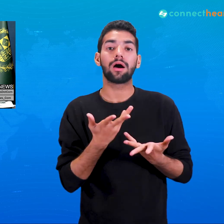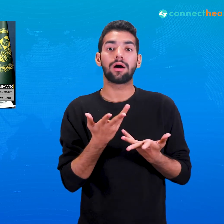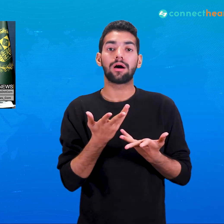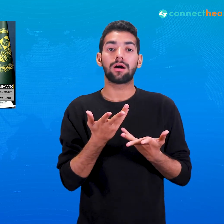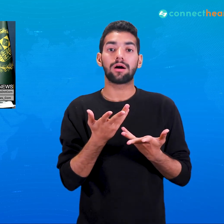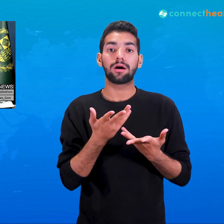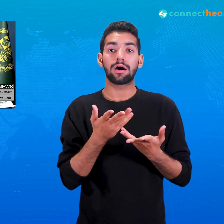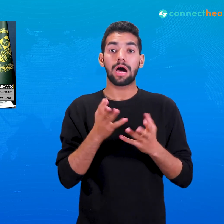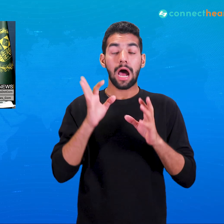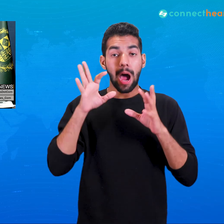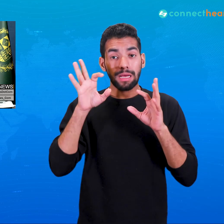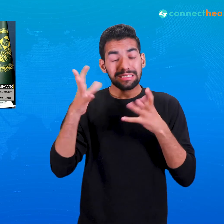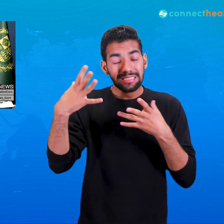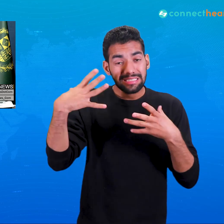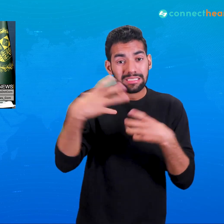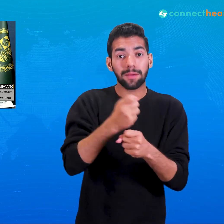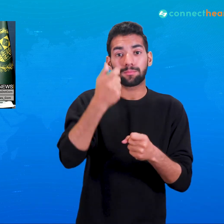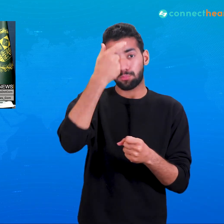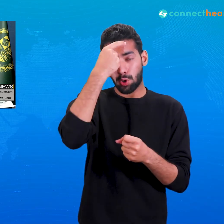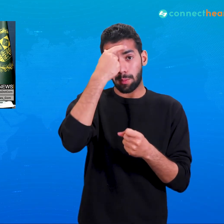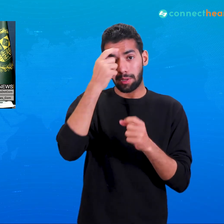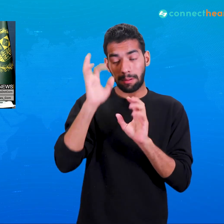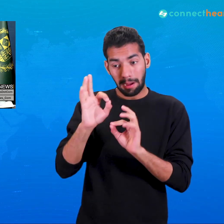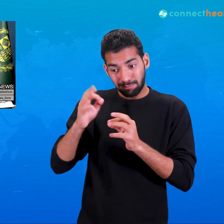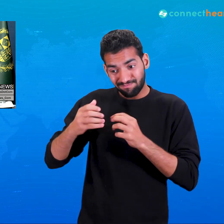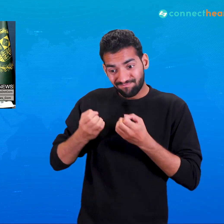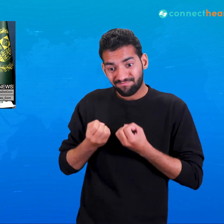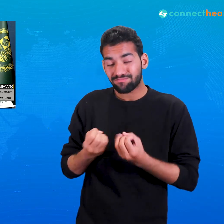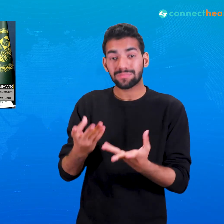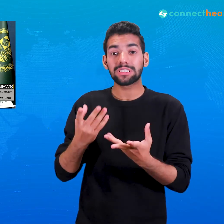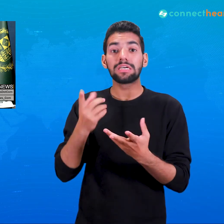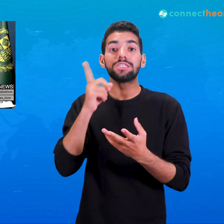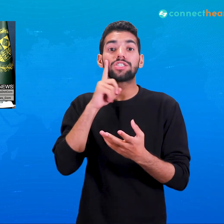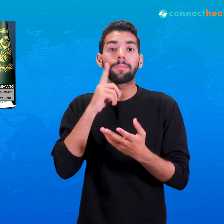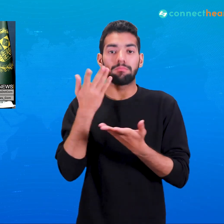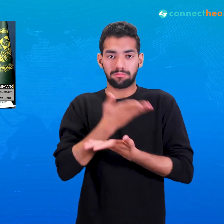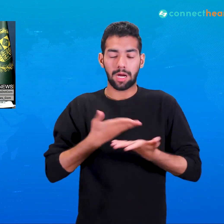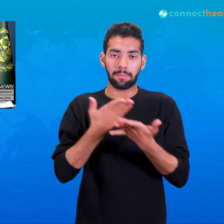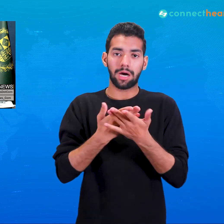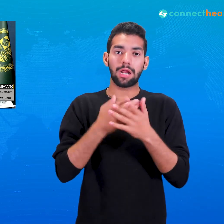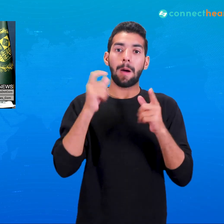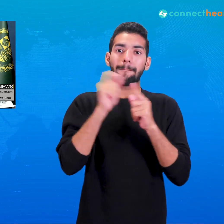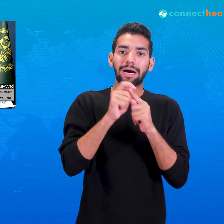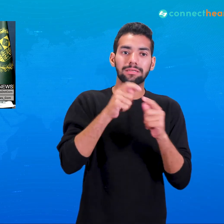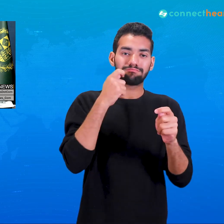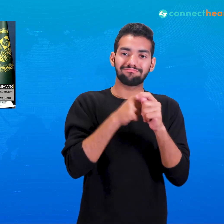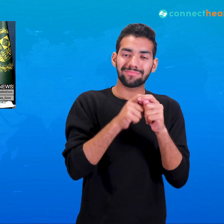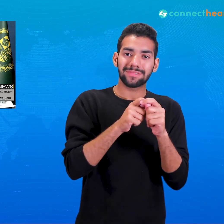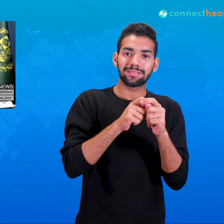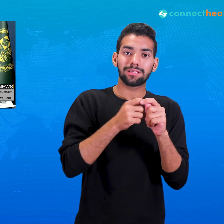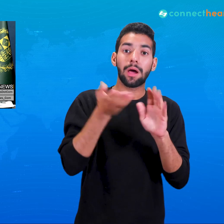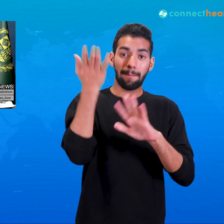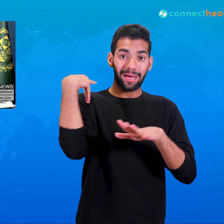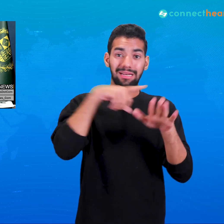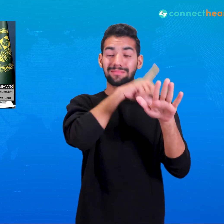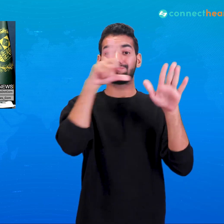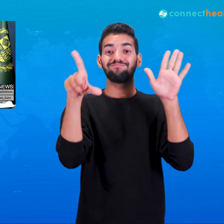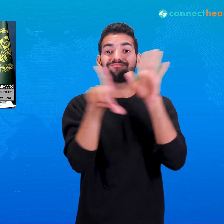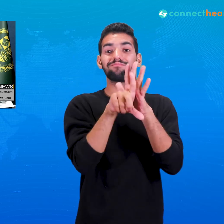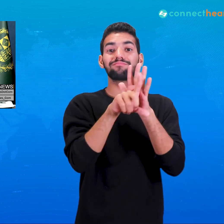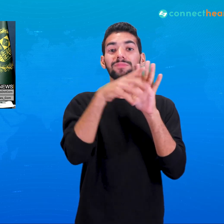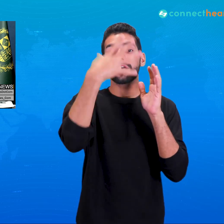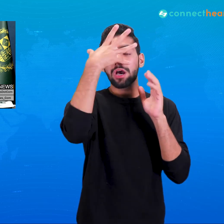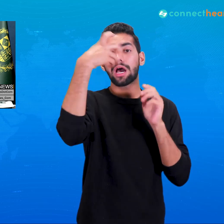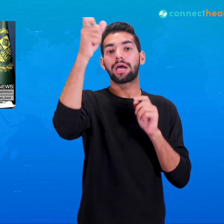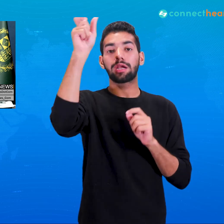ہیں۔ سارے مسئلے ادھر سے شروع ہوتے ہیں۔ ہمارا جب ملک بنا، ہمارا جو گریٹ لیڈر تھا قائد